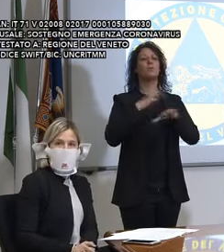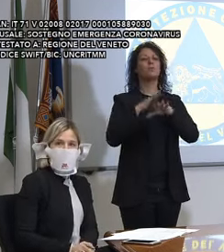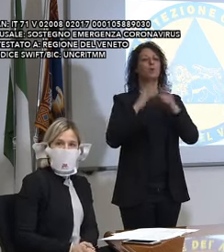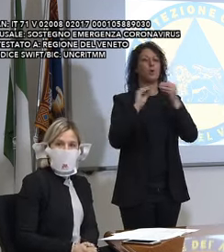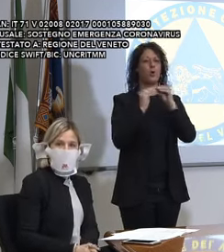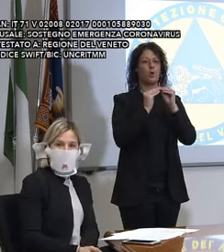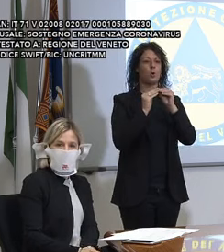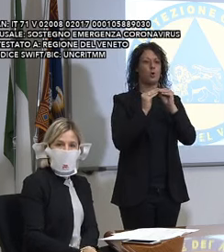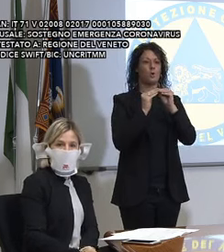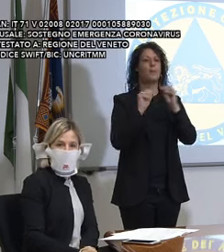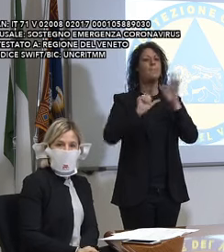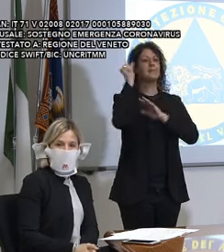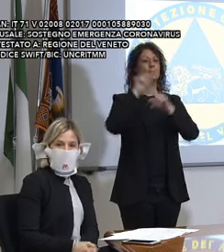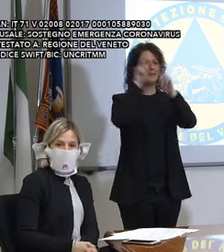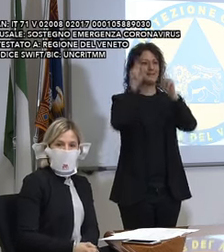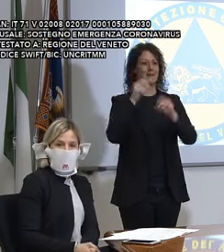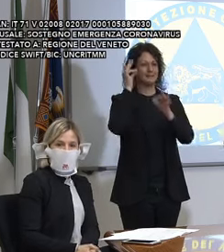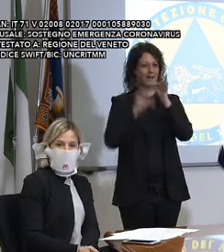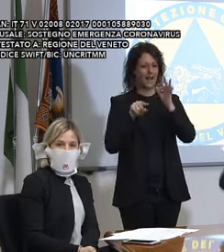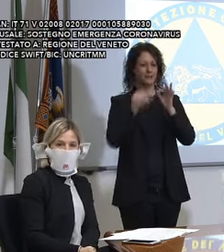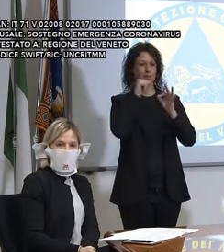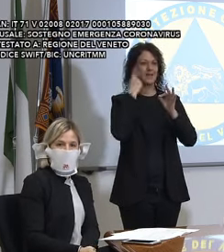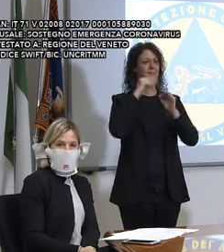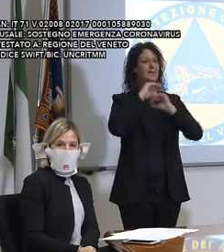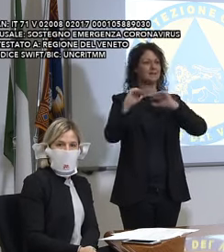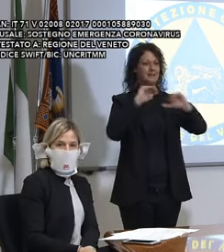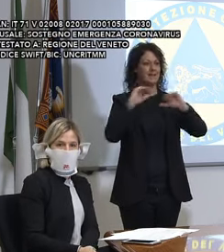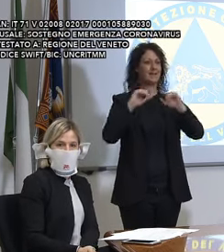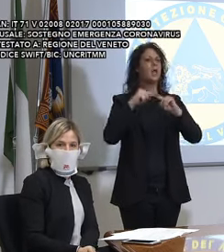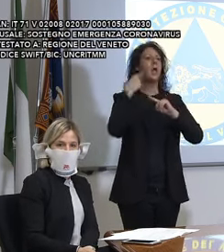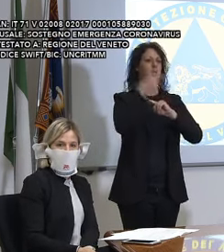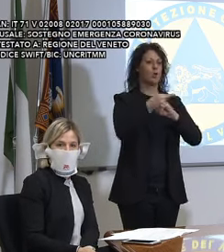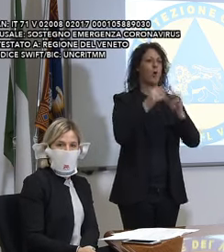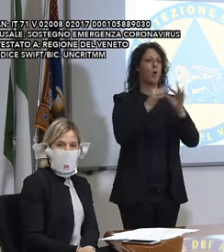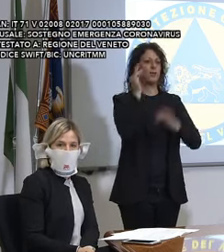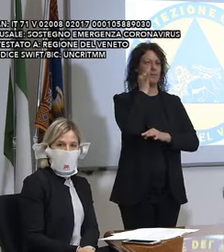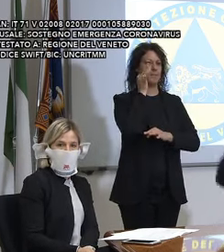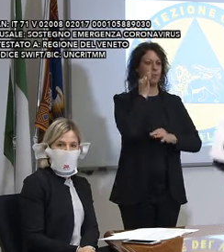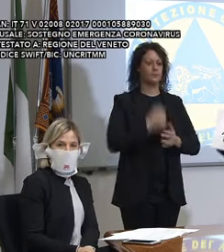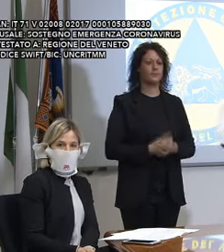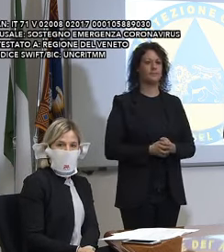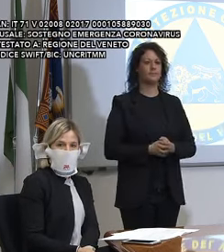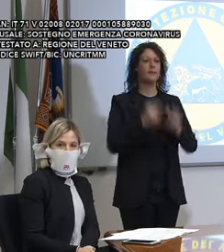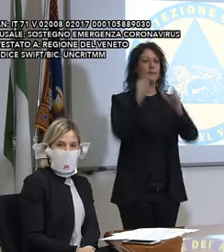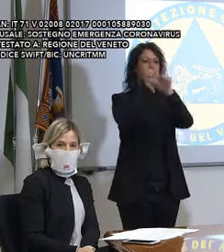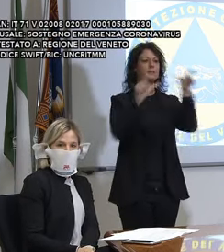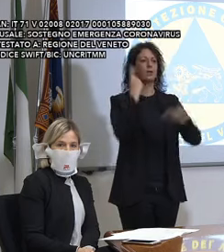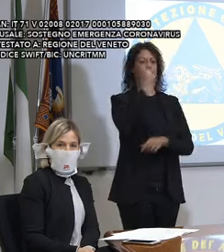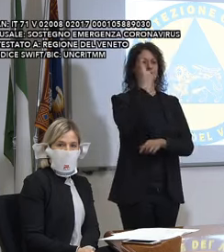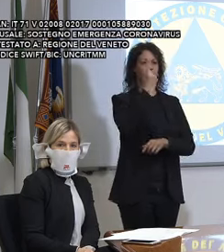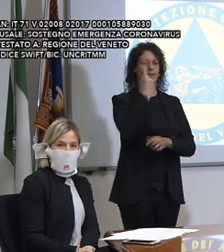ma prima passa al test rapido per fare un primo screening. In isolamento abbiamo